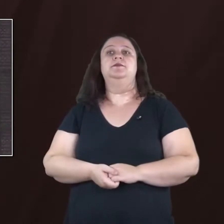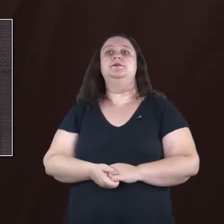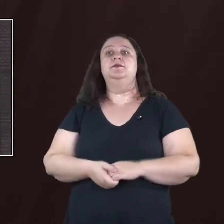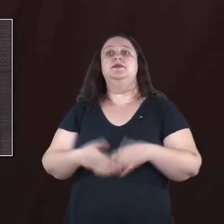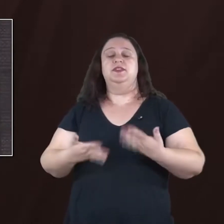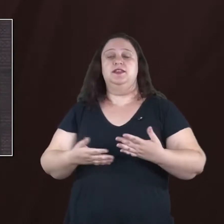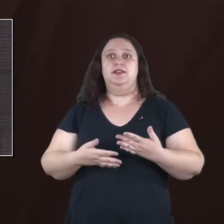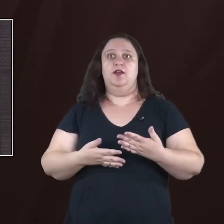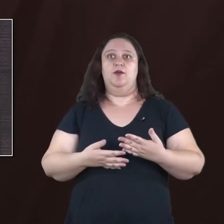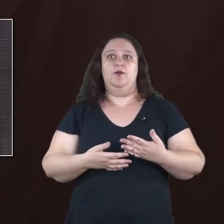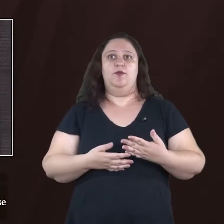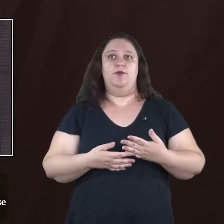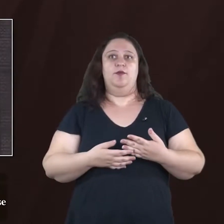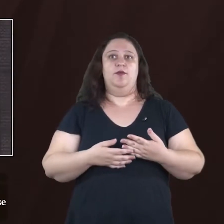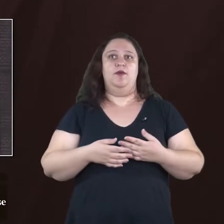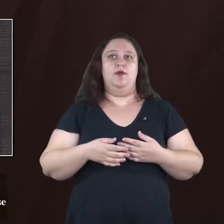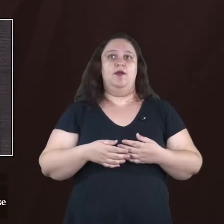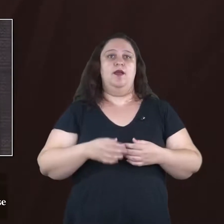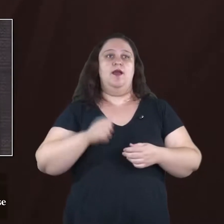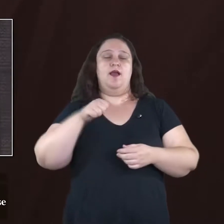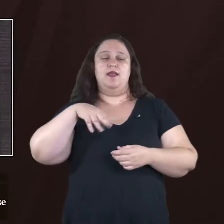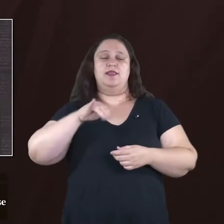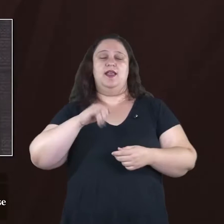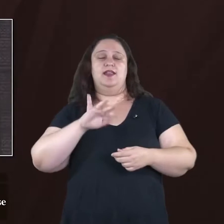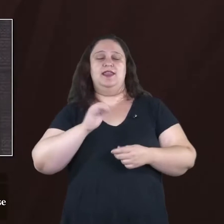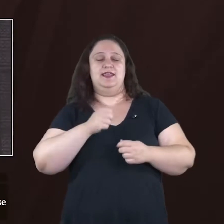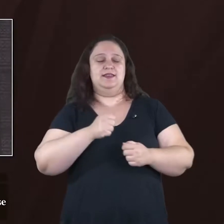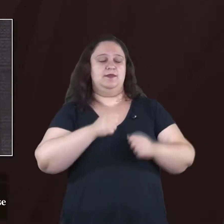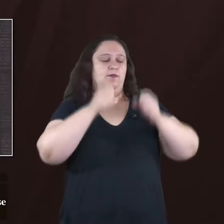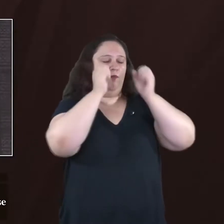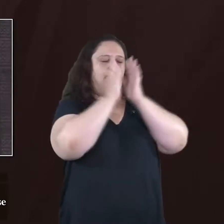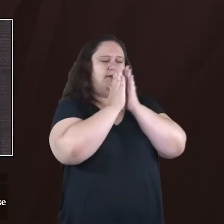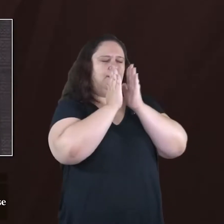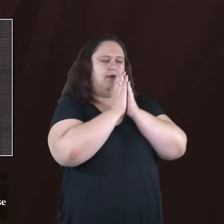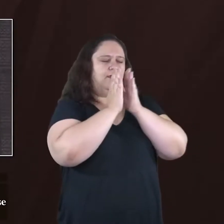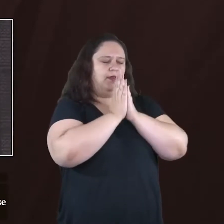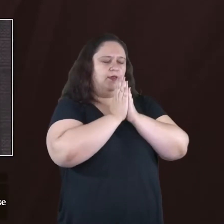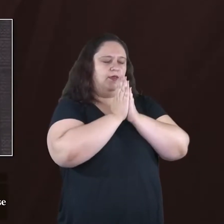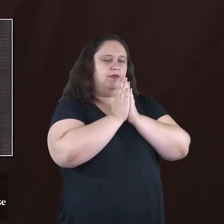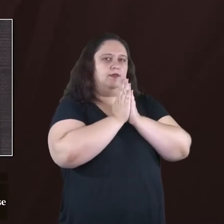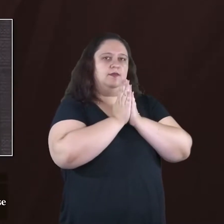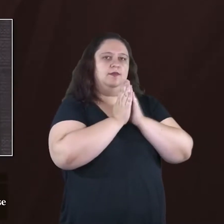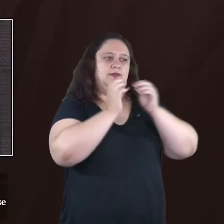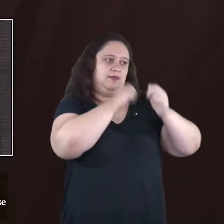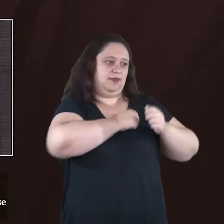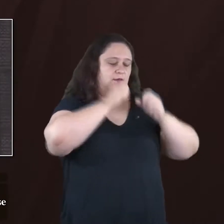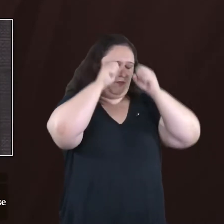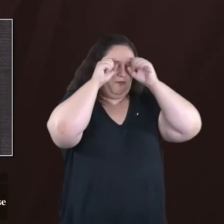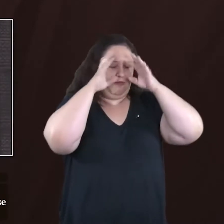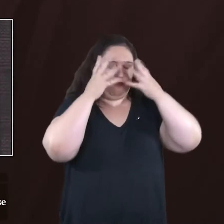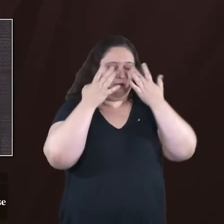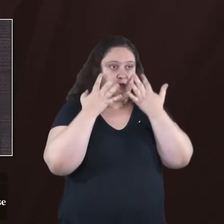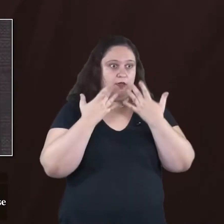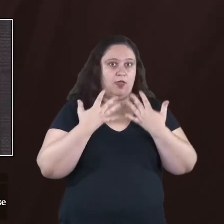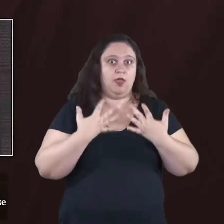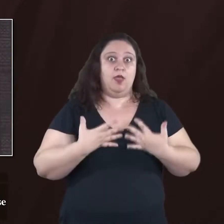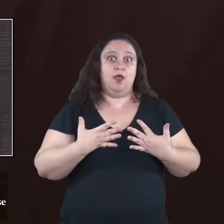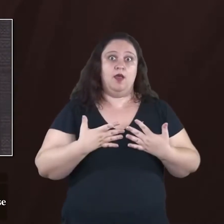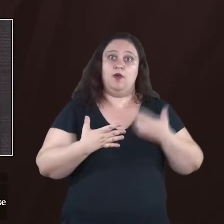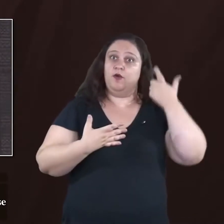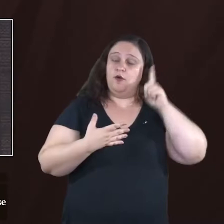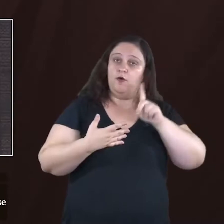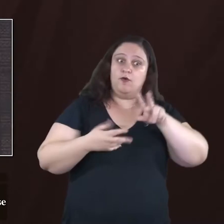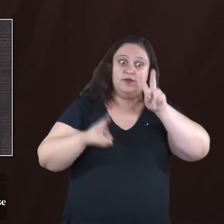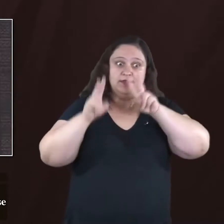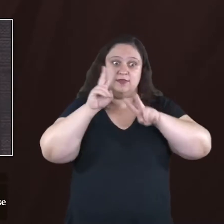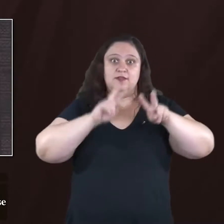Imediatamente lhe caíram dos olhos como que umas escamas, e tornou a ver. A seguir, levantou-se e